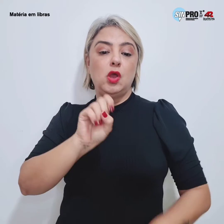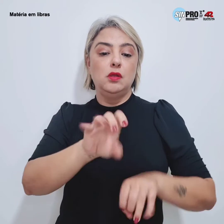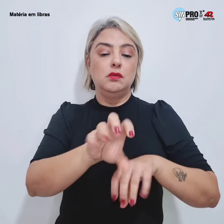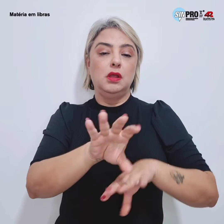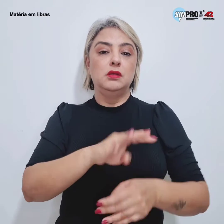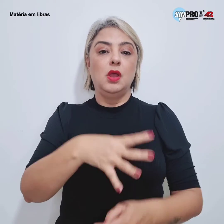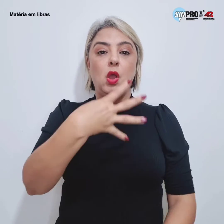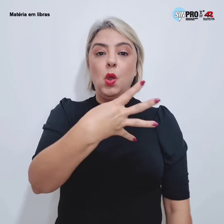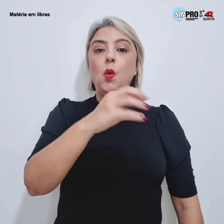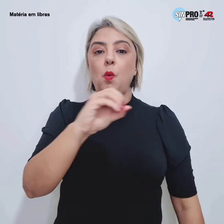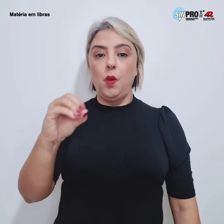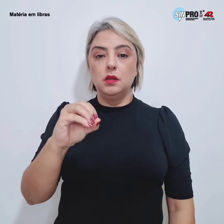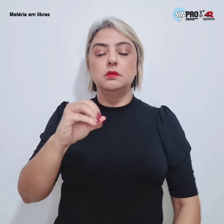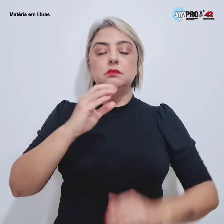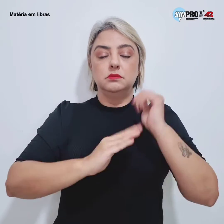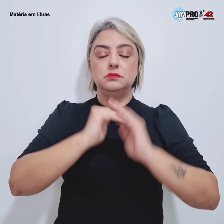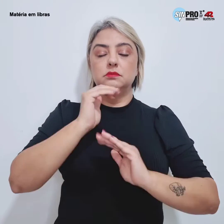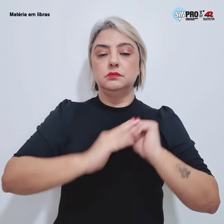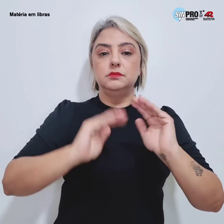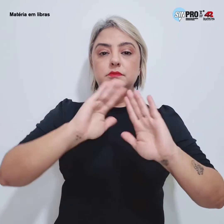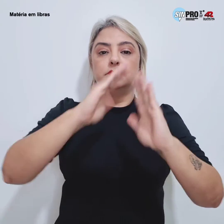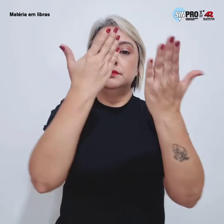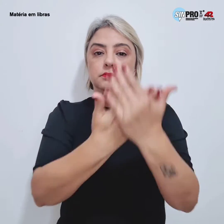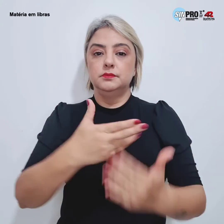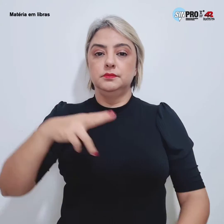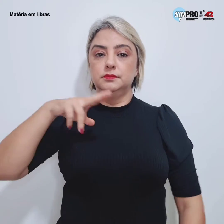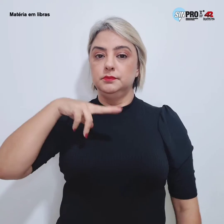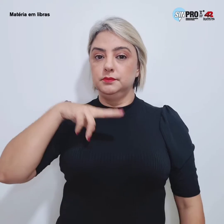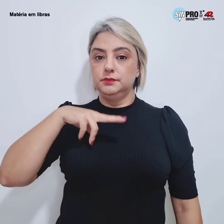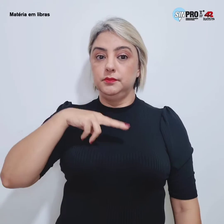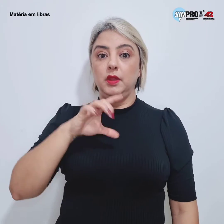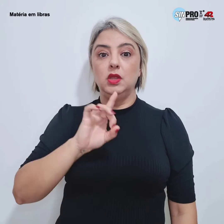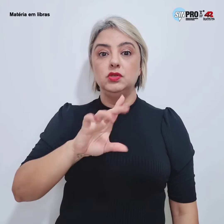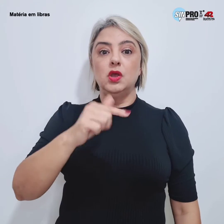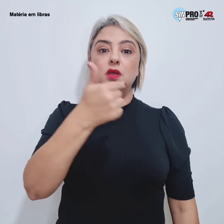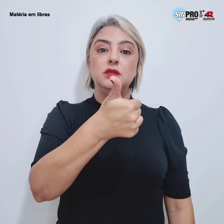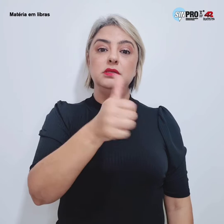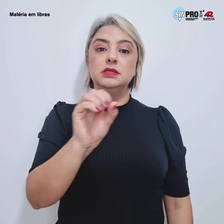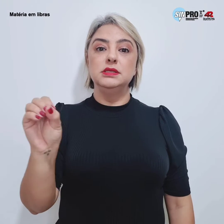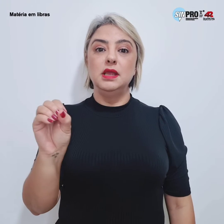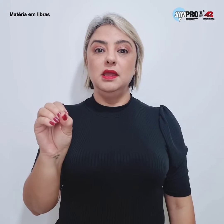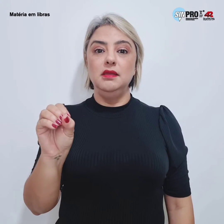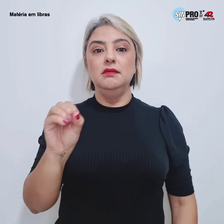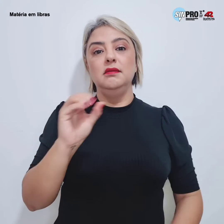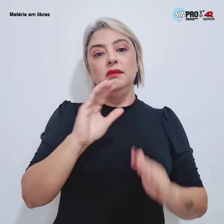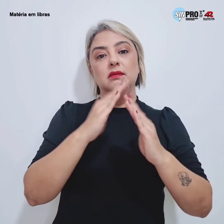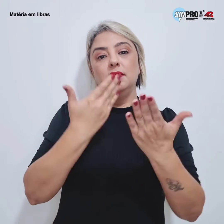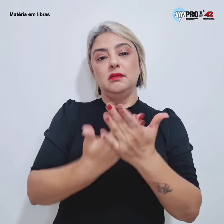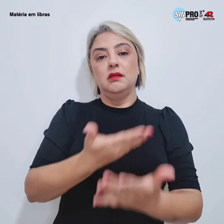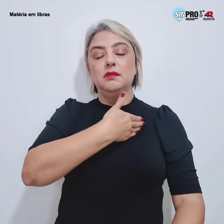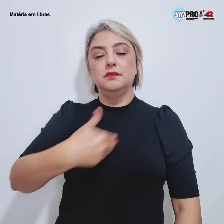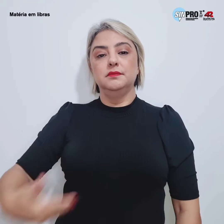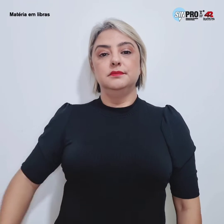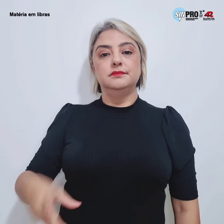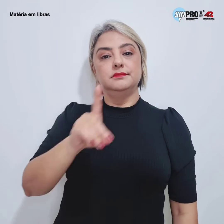educação, 400 para profissionais da rede privada de ensino e somente 100 para a rede